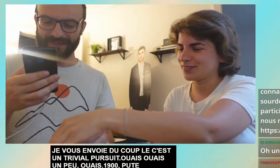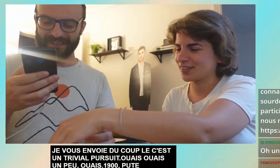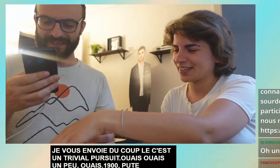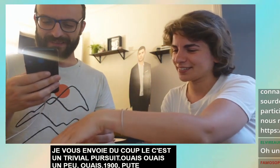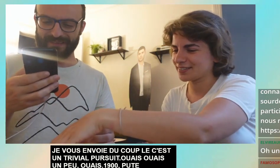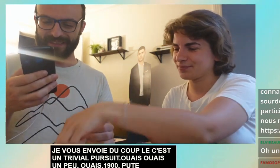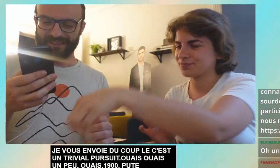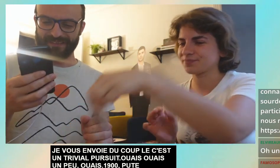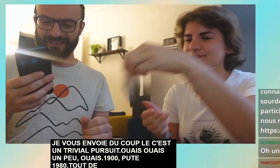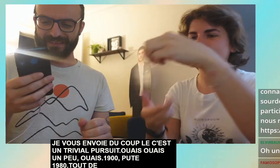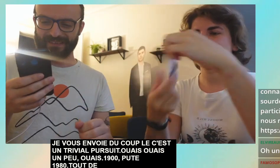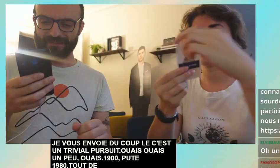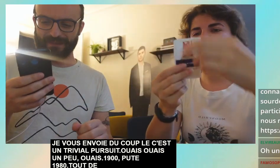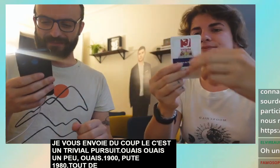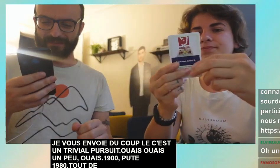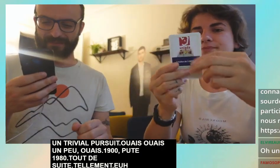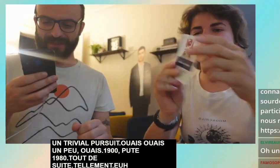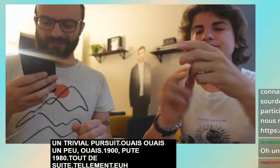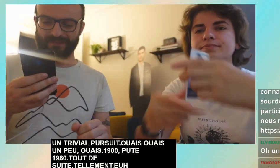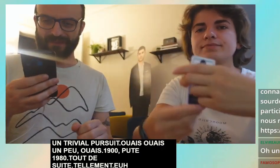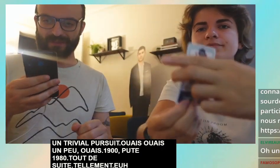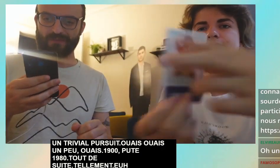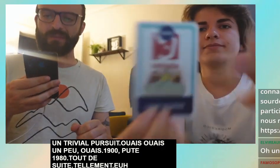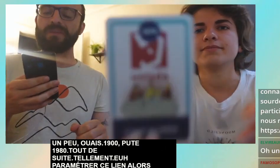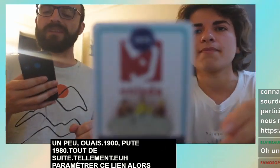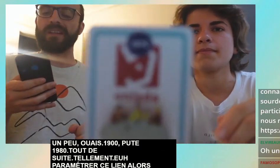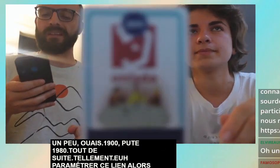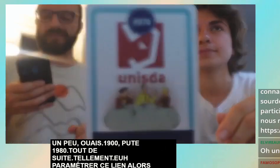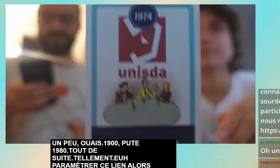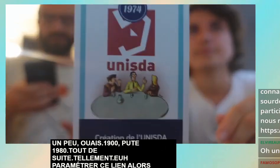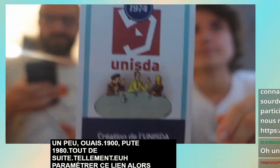Paramétrer ce lien. Alors attendez, paf, voilà. Je vous mets